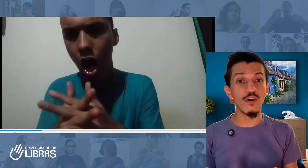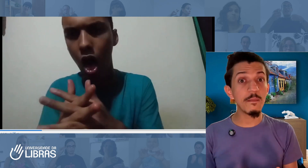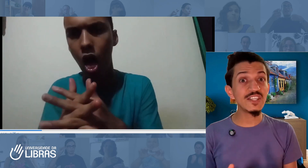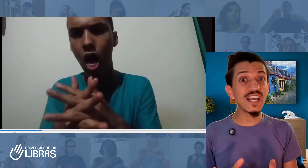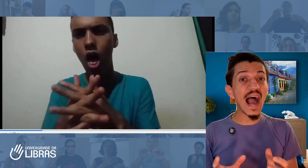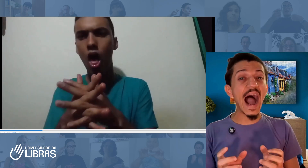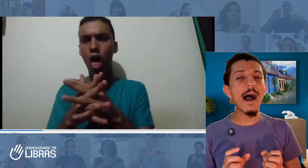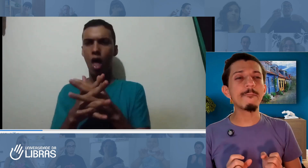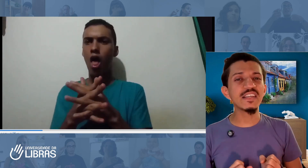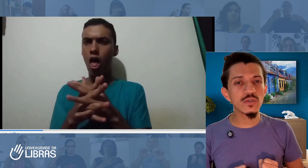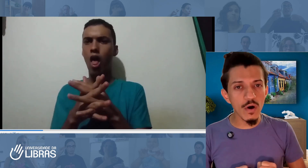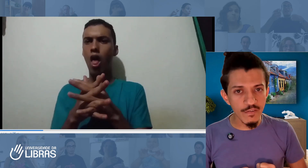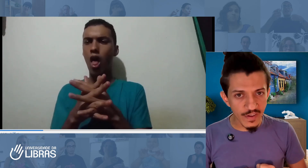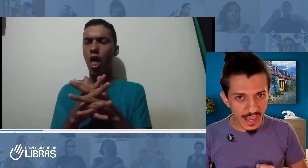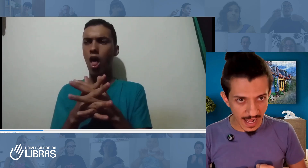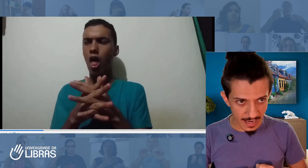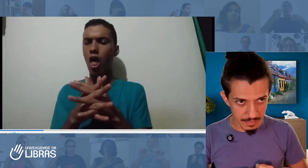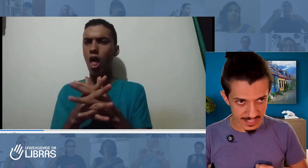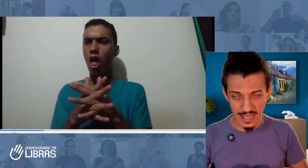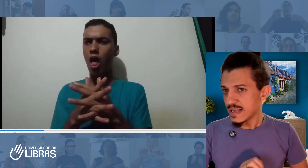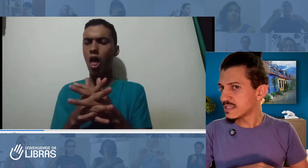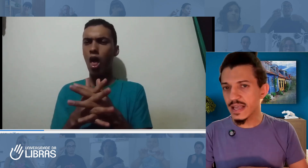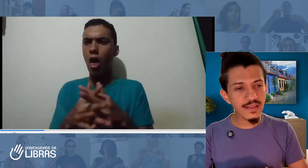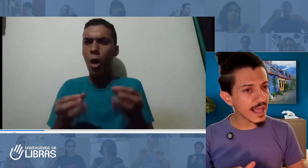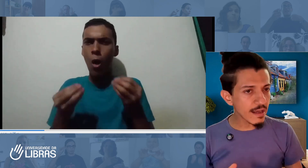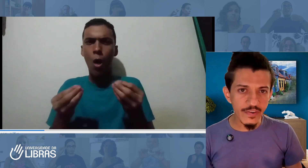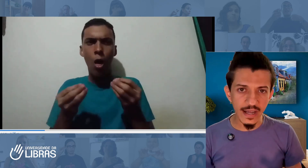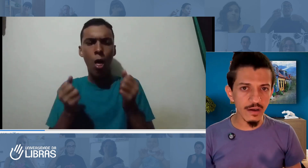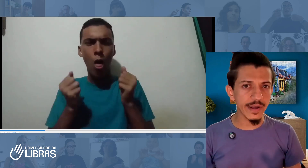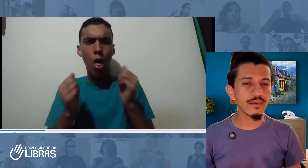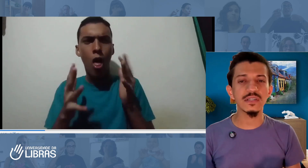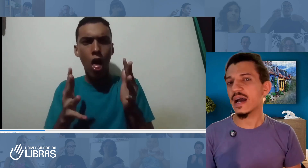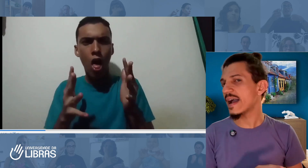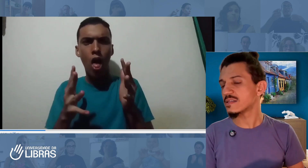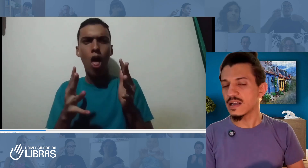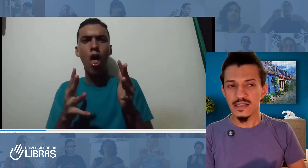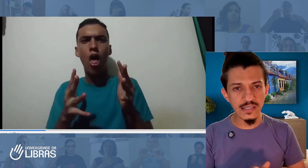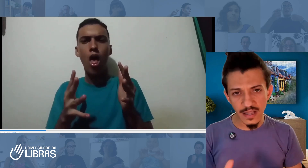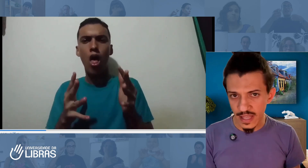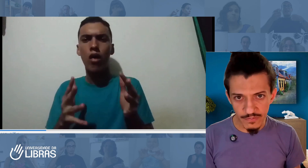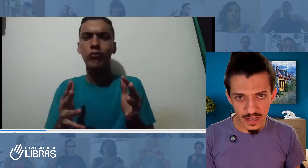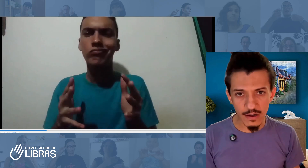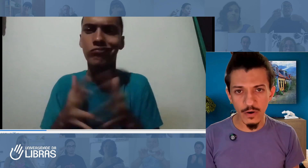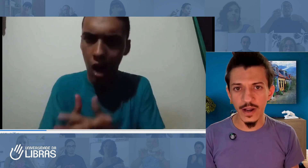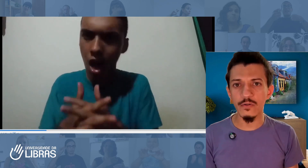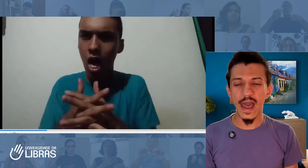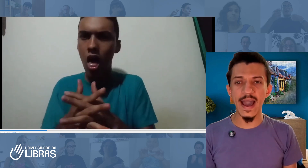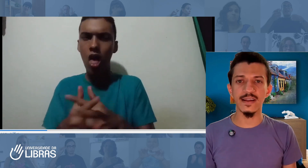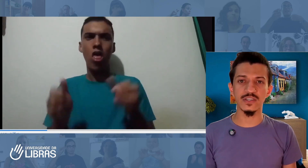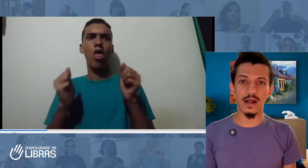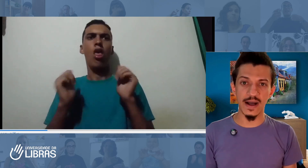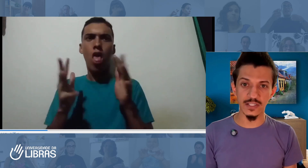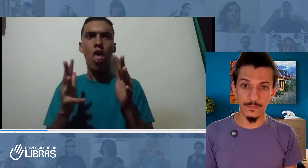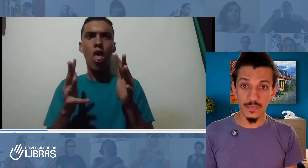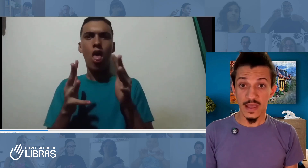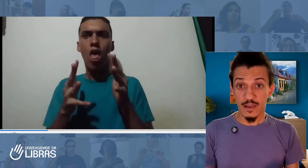de absorver a Libras, sem ter que ficar decorando sinais, sem ter que ficar decorando regras de gramática. E foi